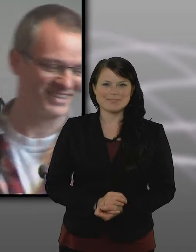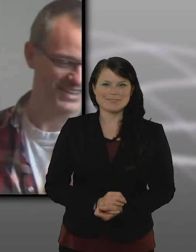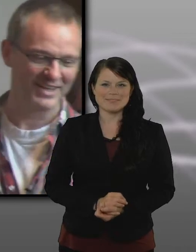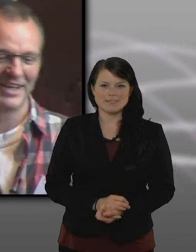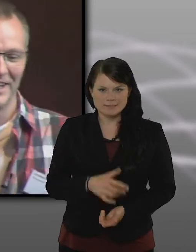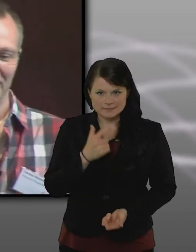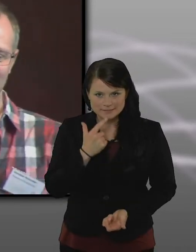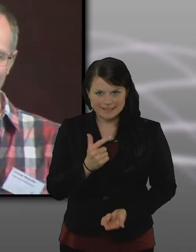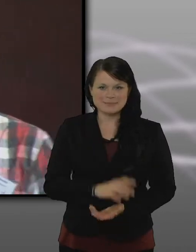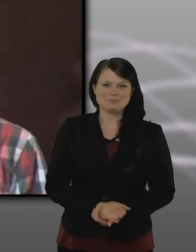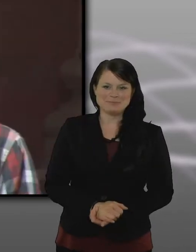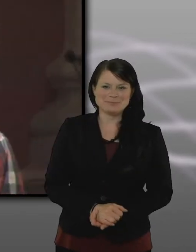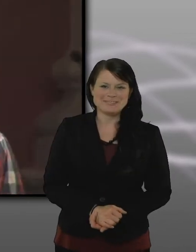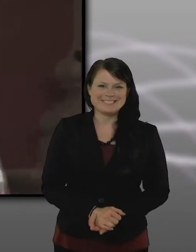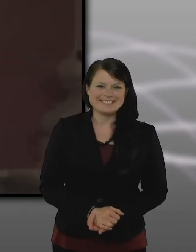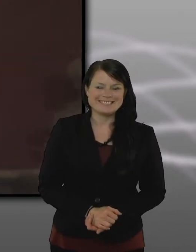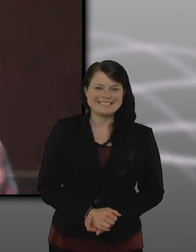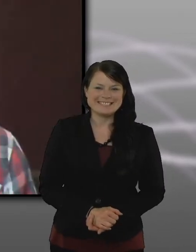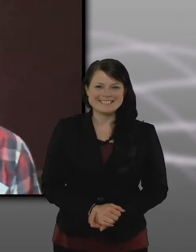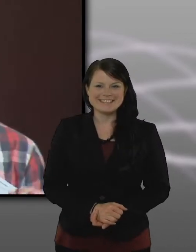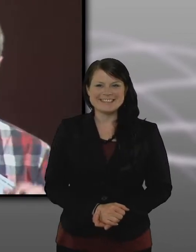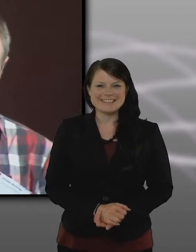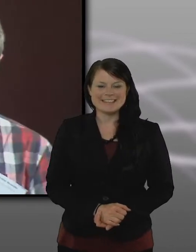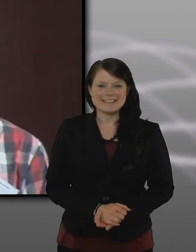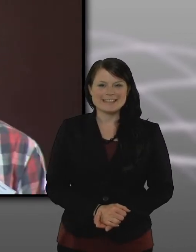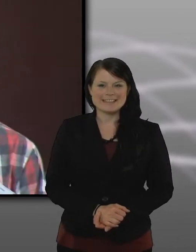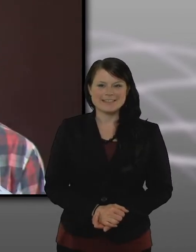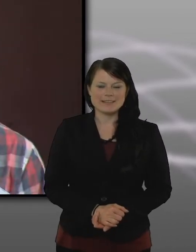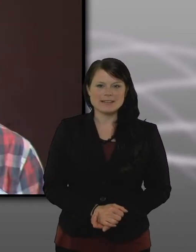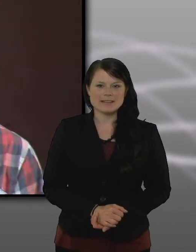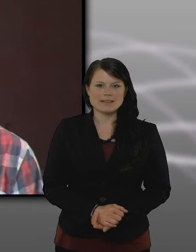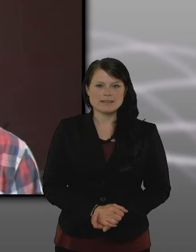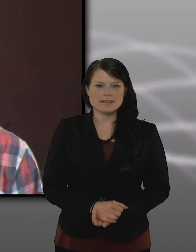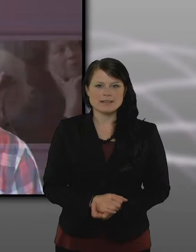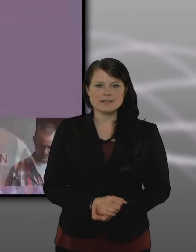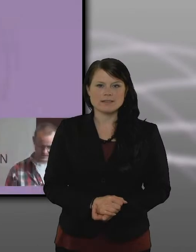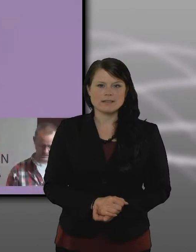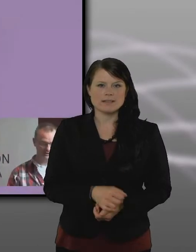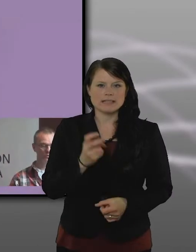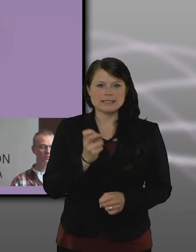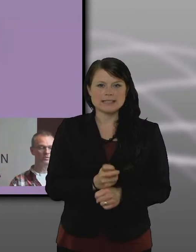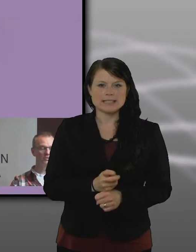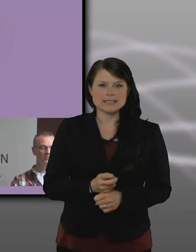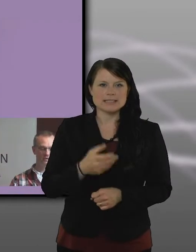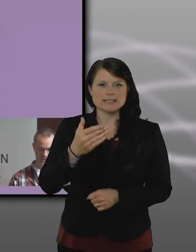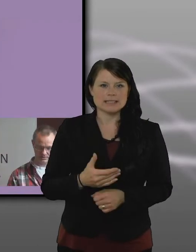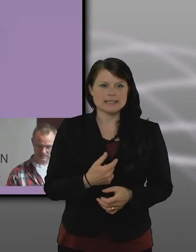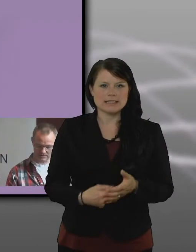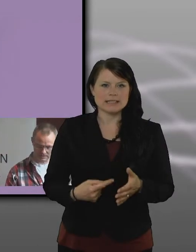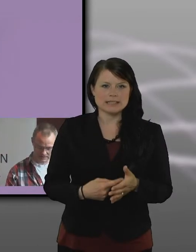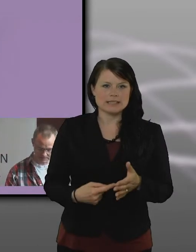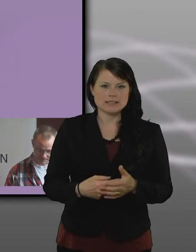Kanon. Där är vi. Den heter alltså, vår testsida heter så...